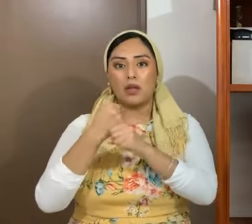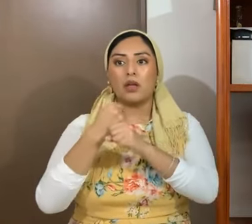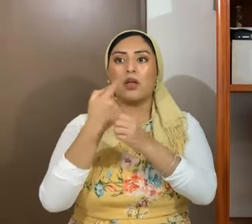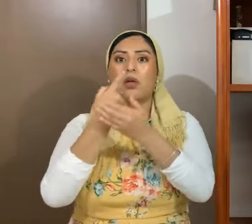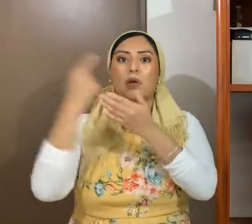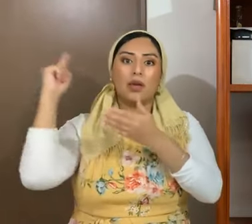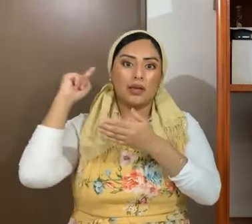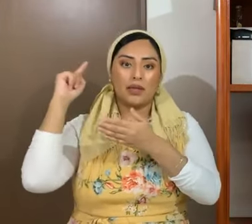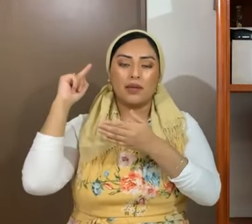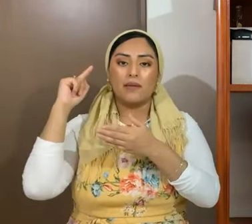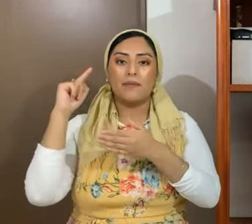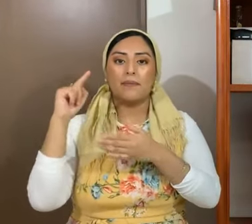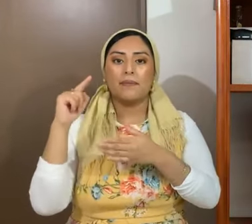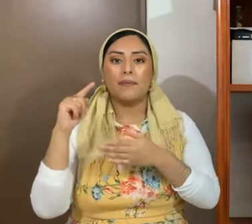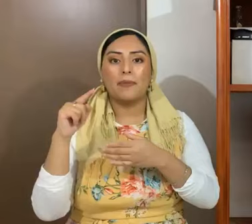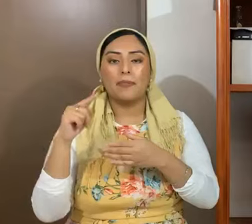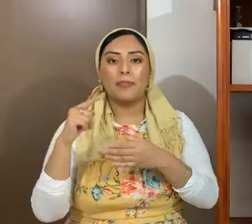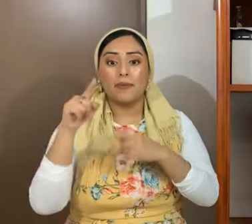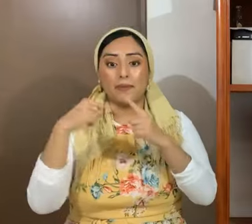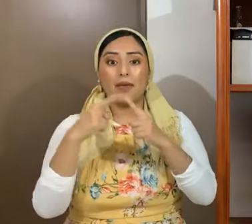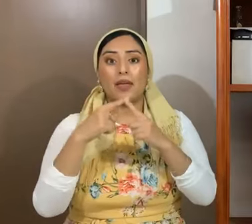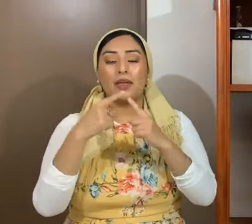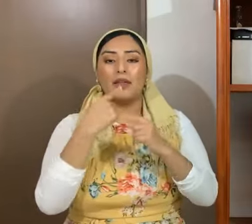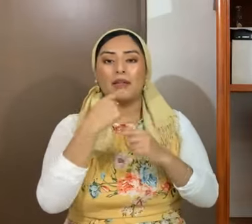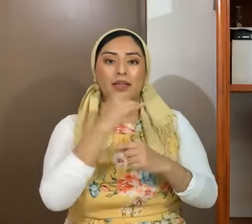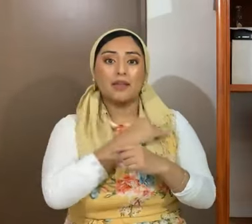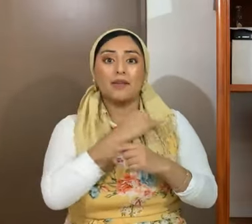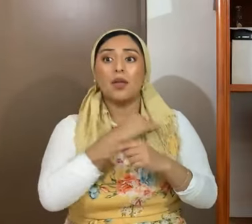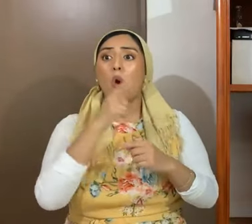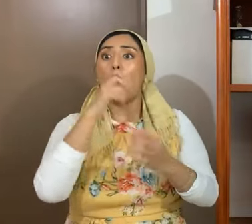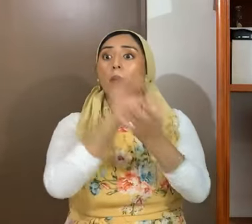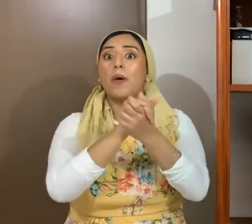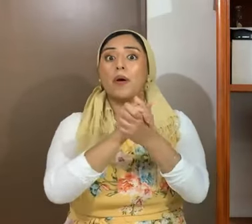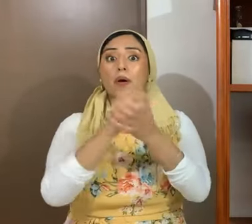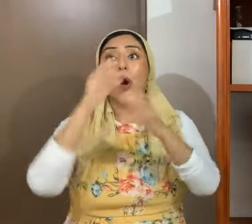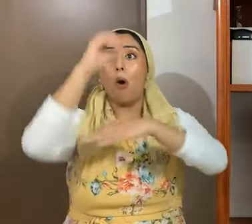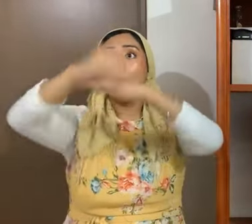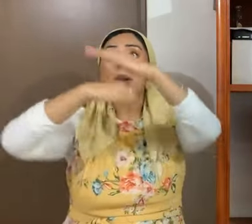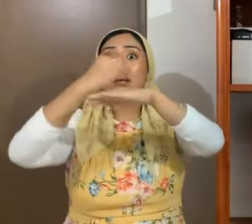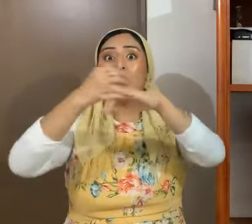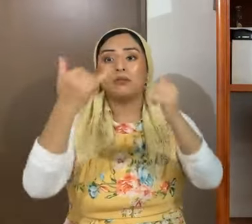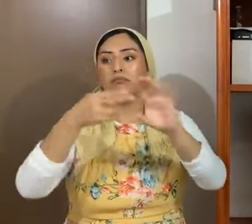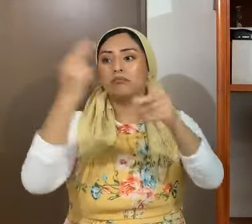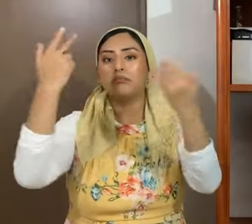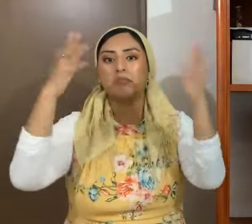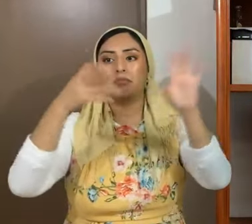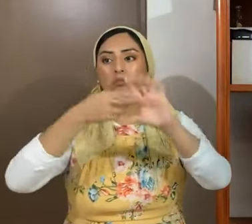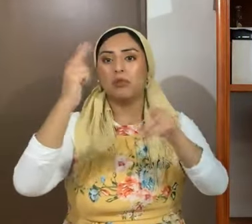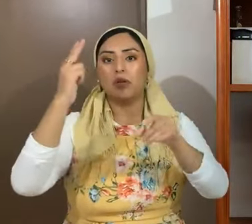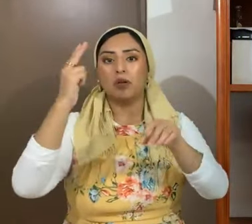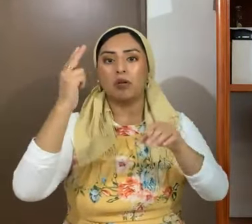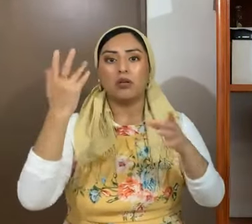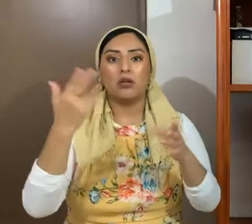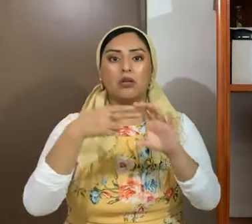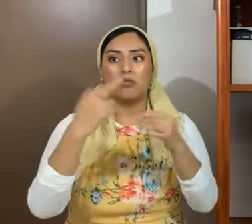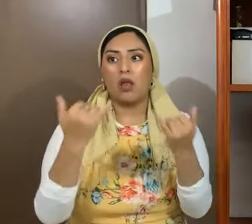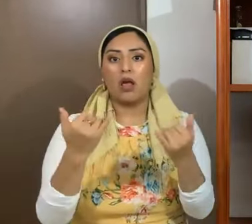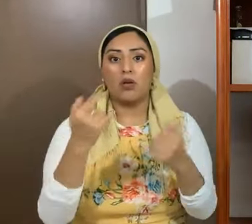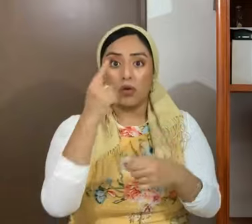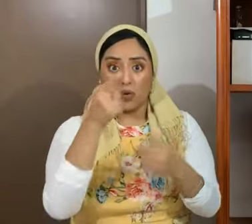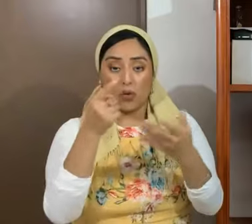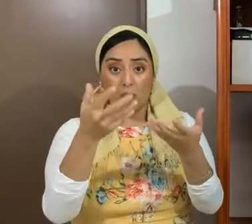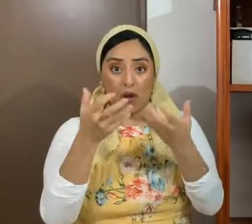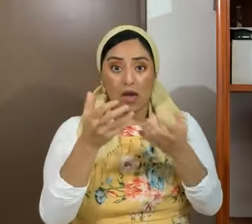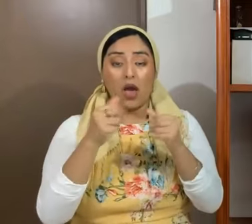una semana, cuando decía nuestro Roe, ¿quién se casa? Decían, no ven, y hoy ya no están aquí. Hoy ya no están aquí. ¿Tú